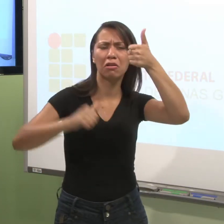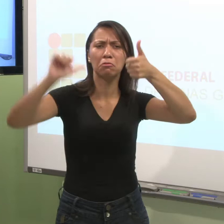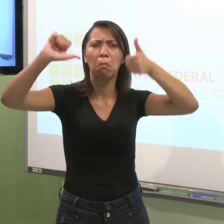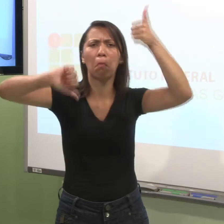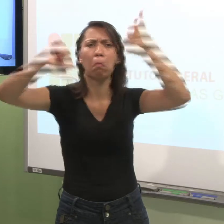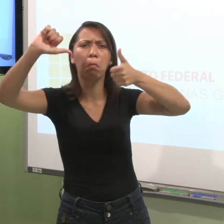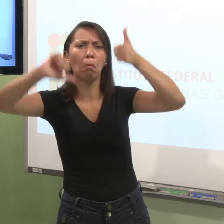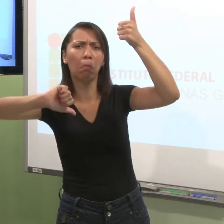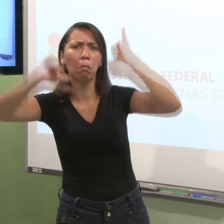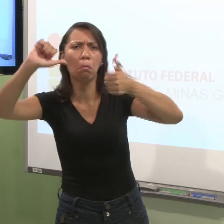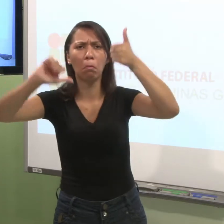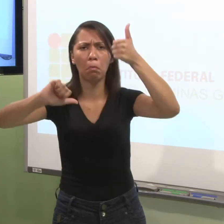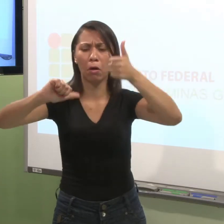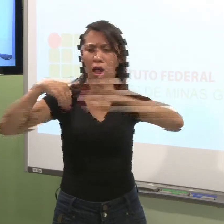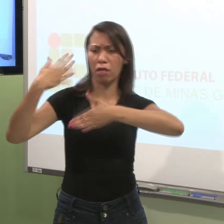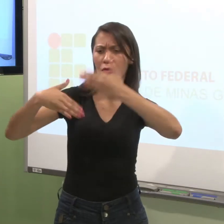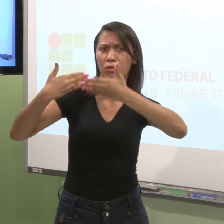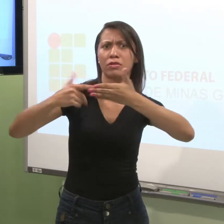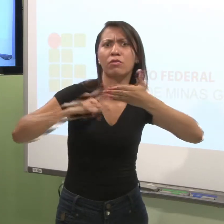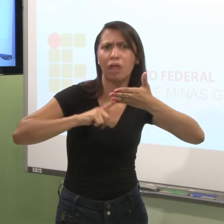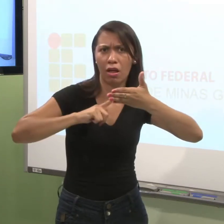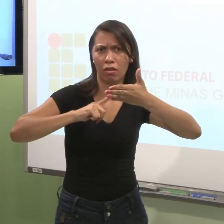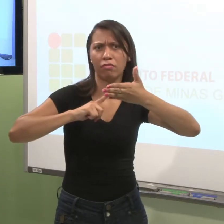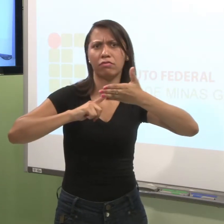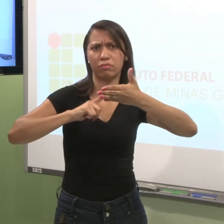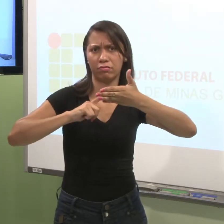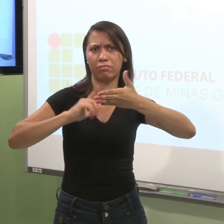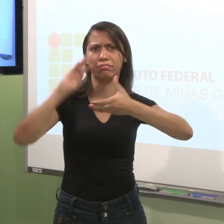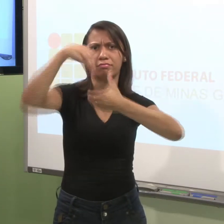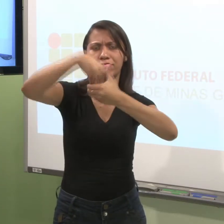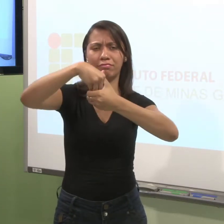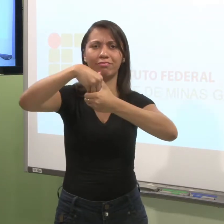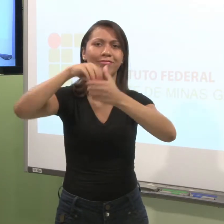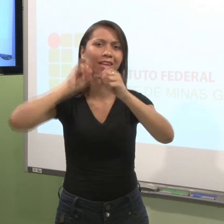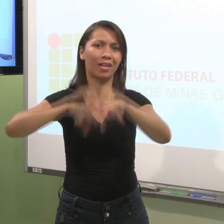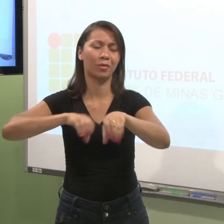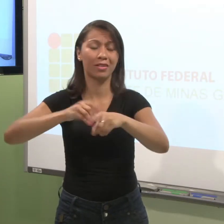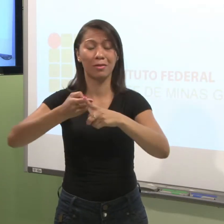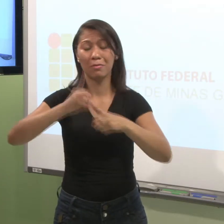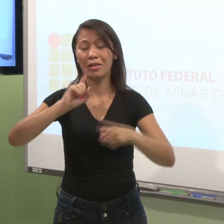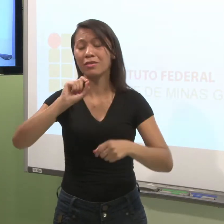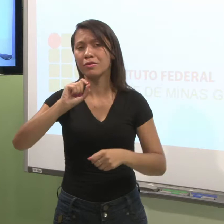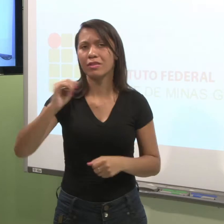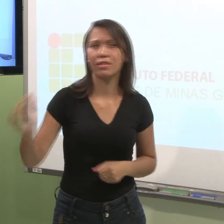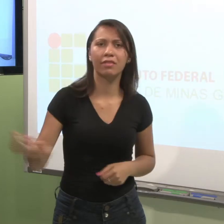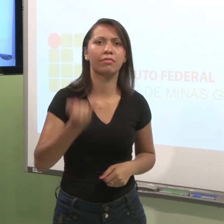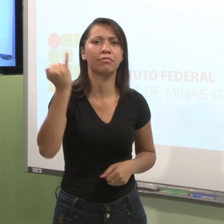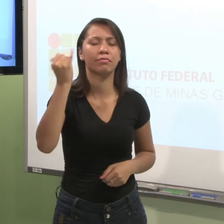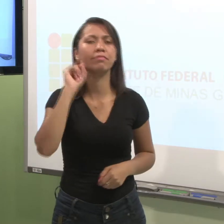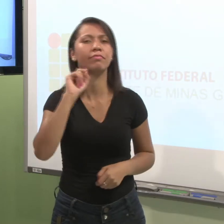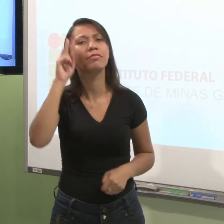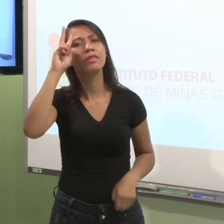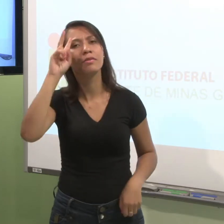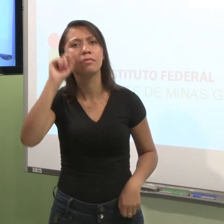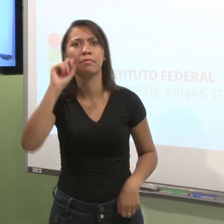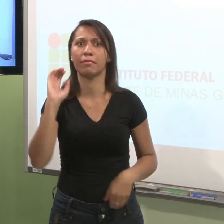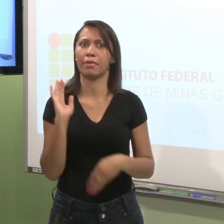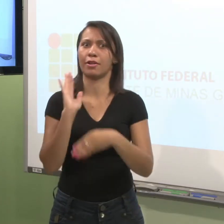essa evolução trouxe ou não ao universo da educação. Mas é importante lembrar que facilitou e muito a vida